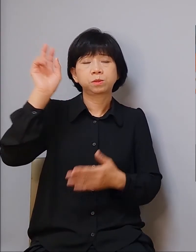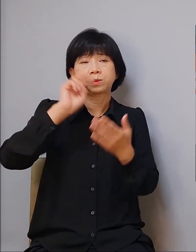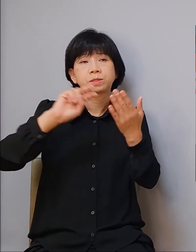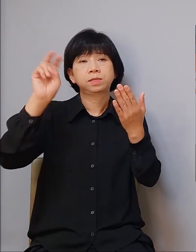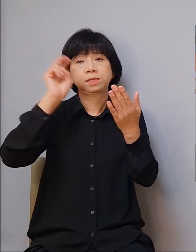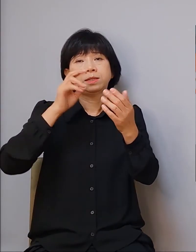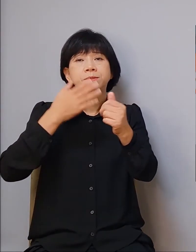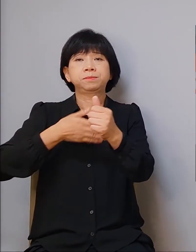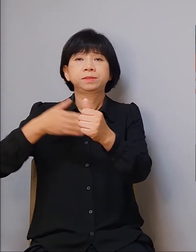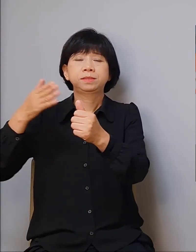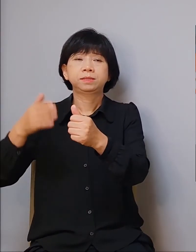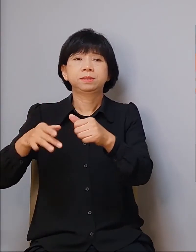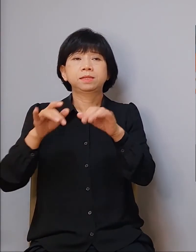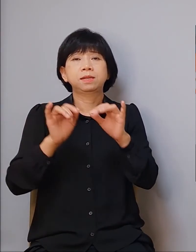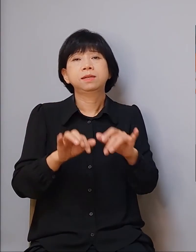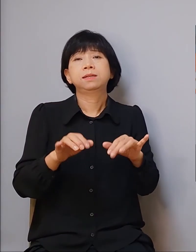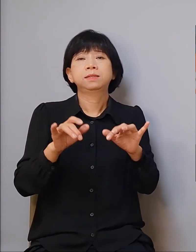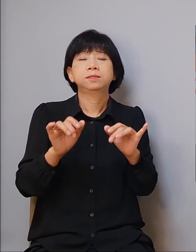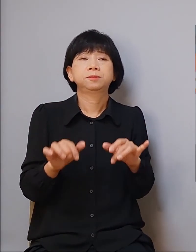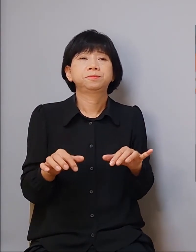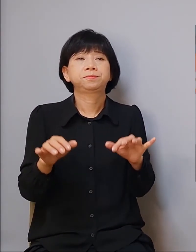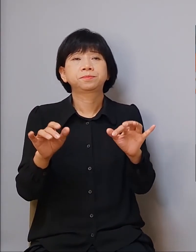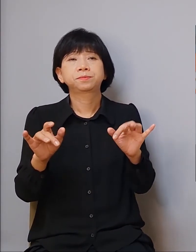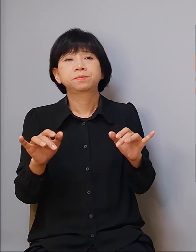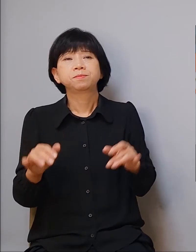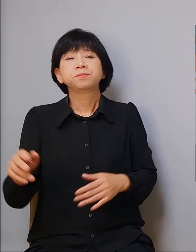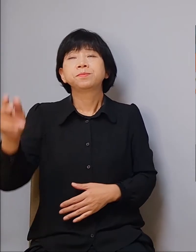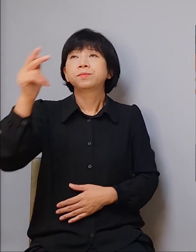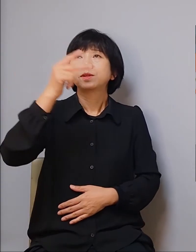번 더 찬양하겠습니다. 주는 나의 큰 능력,